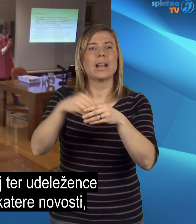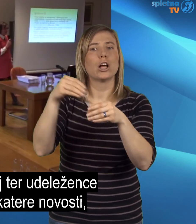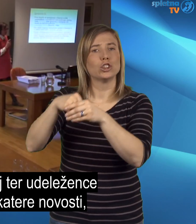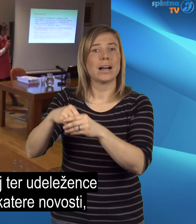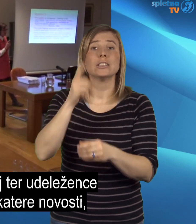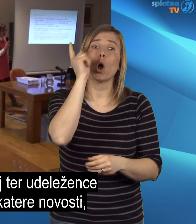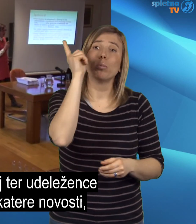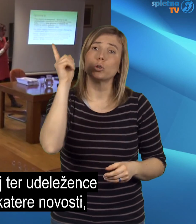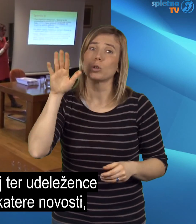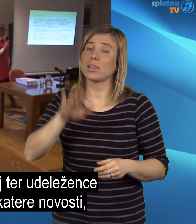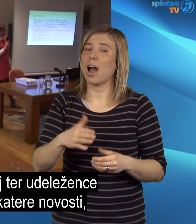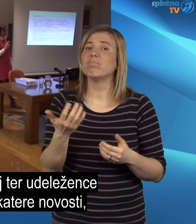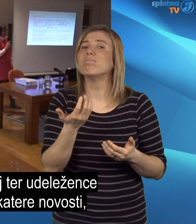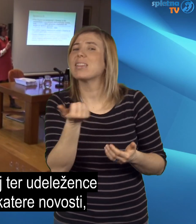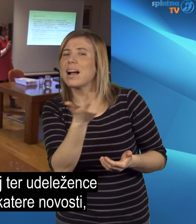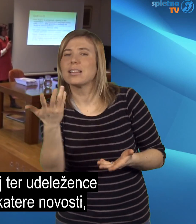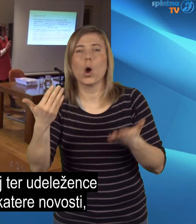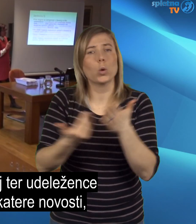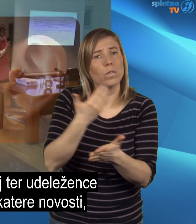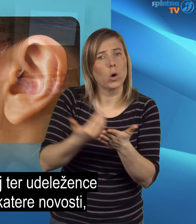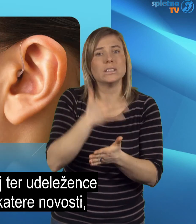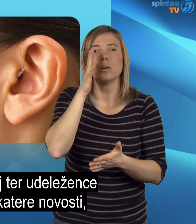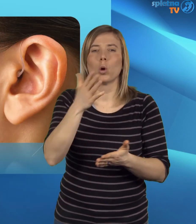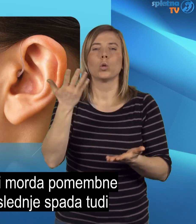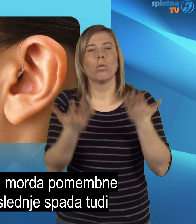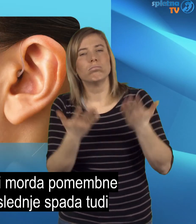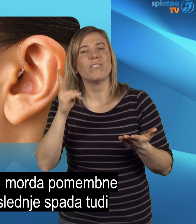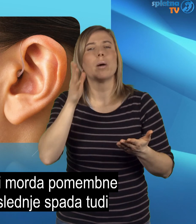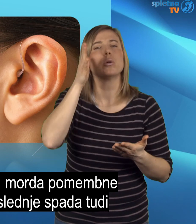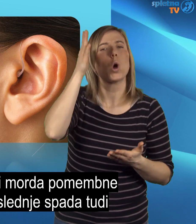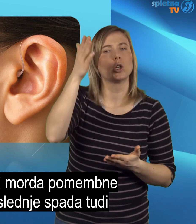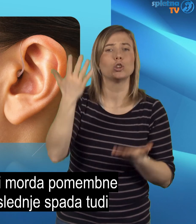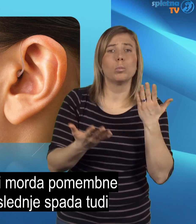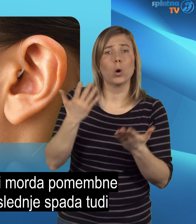nekatere novosti, ki bodo v prihodnosti morda pomembne za naglušne.